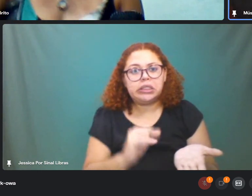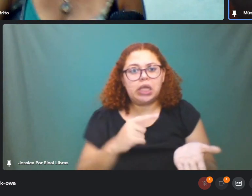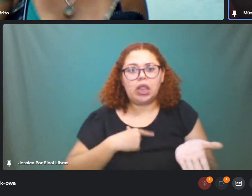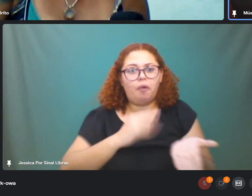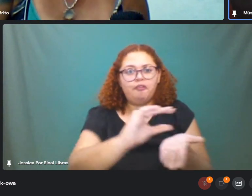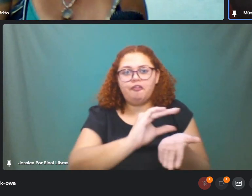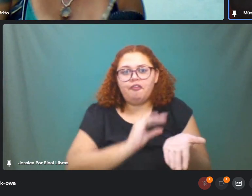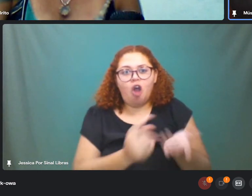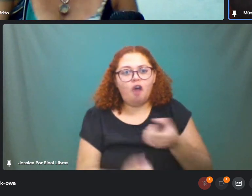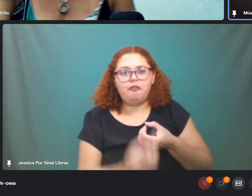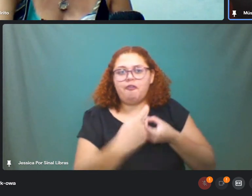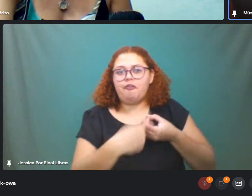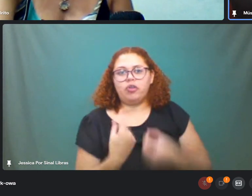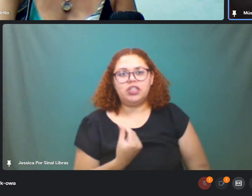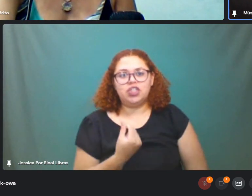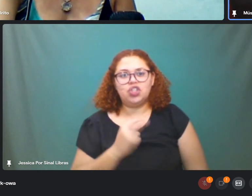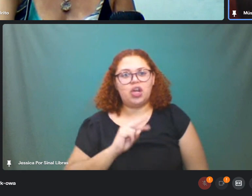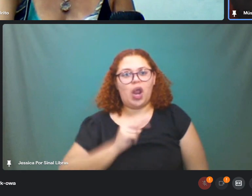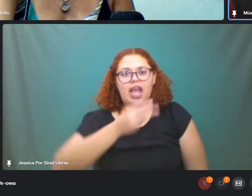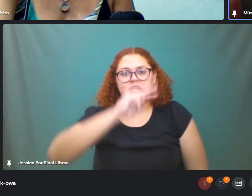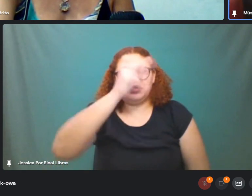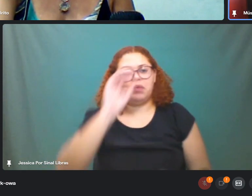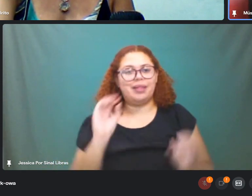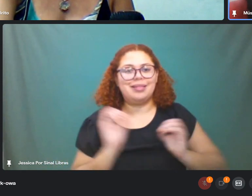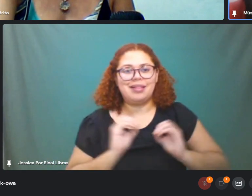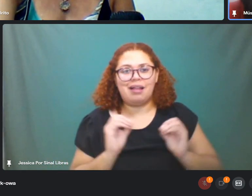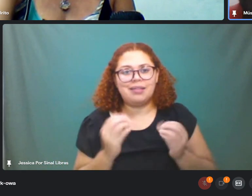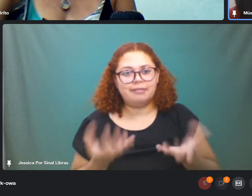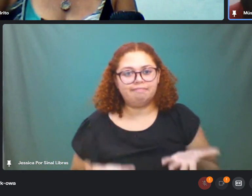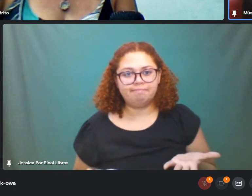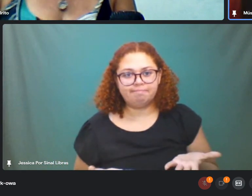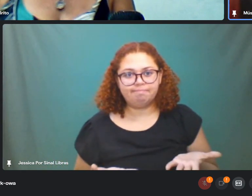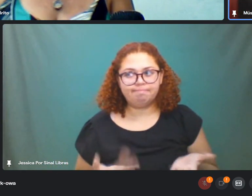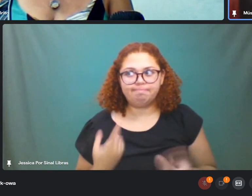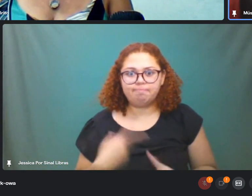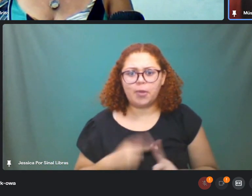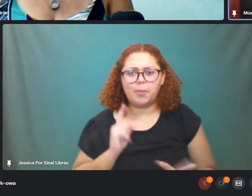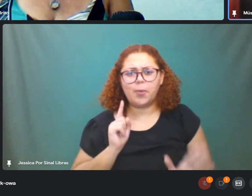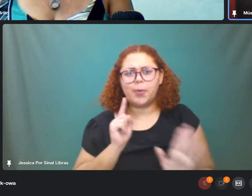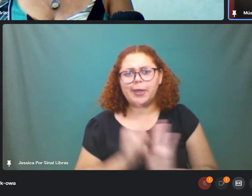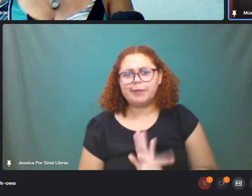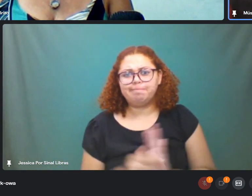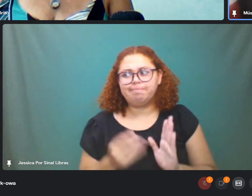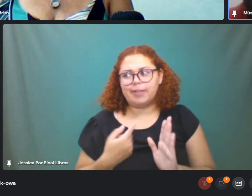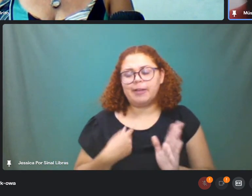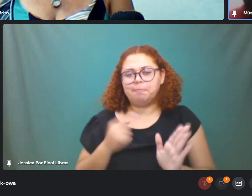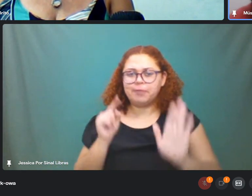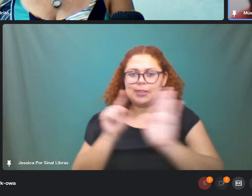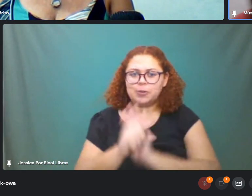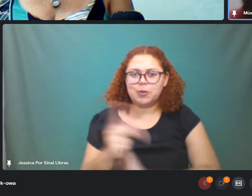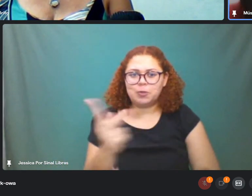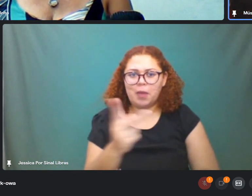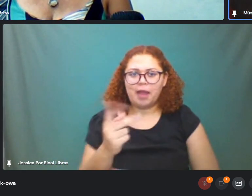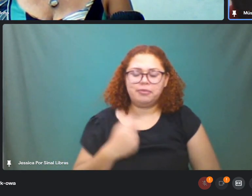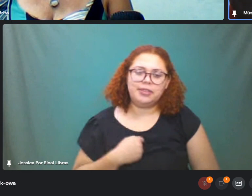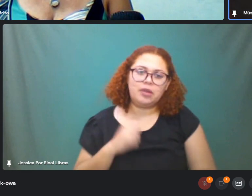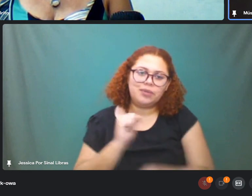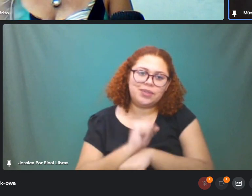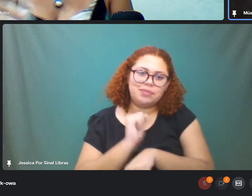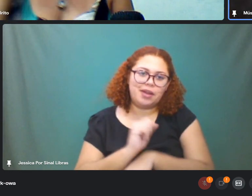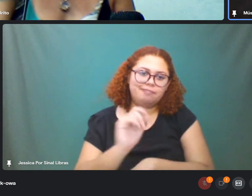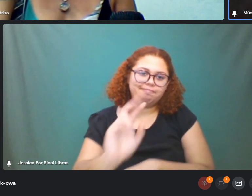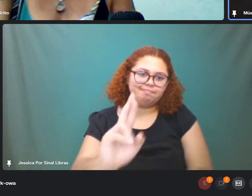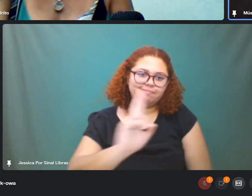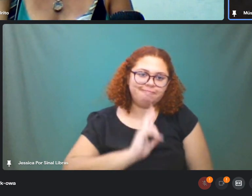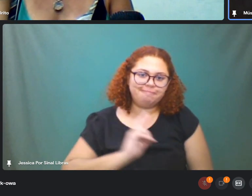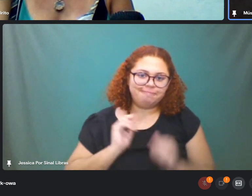Aí fica essas duas perguntas para você depois aí, como você disse que vai pagar, eu vou esperar você pagar sobre isso aí.